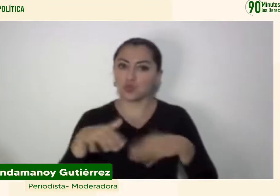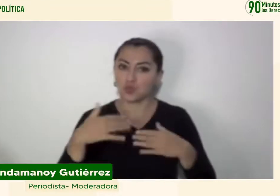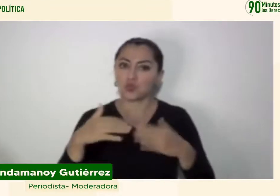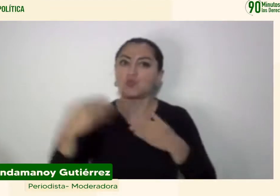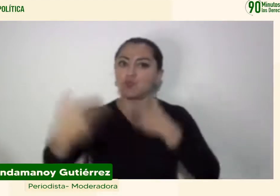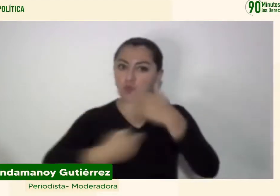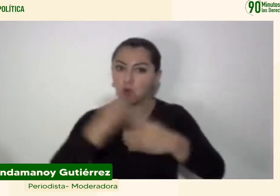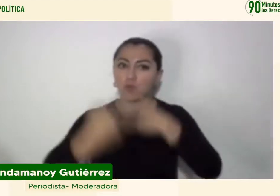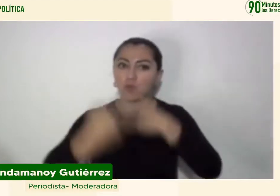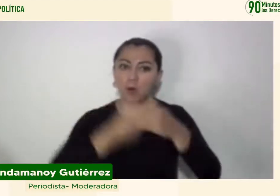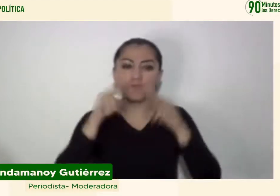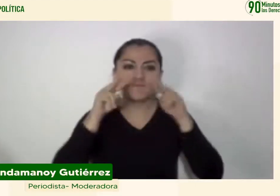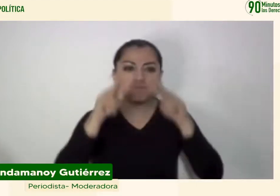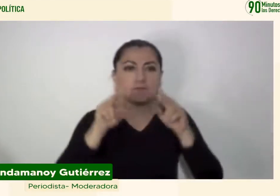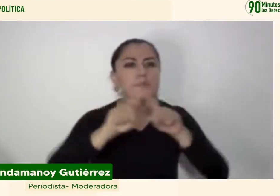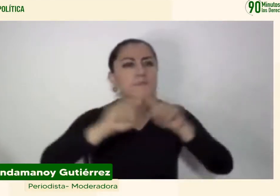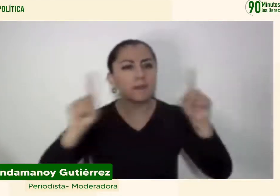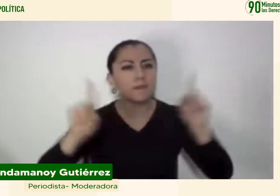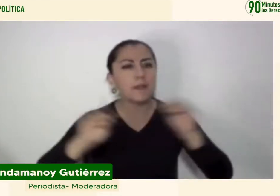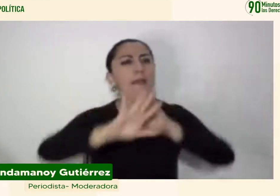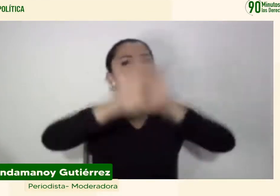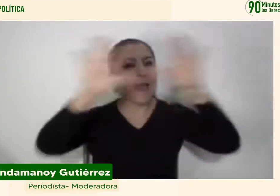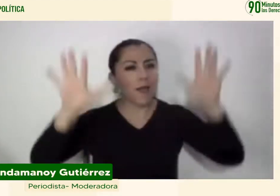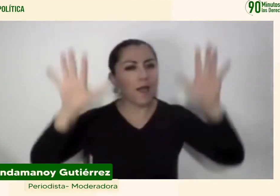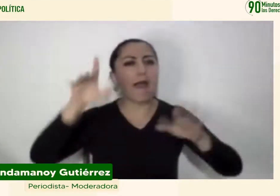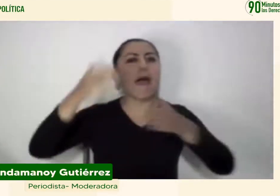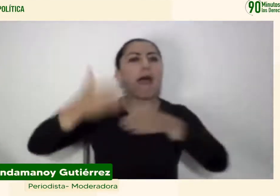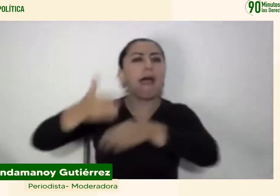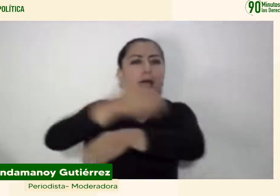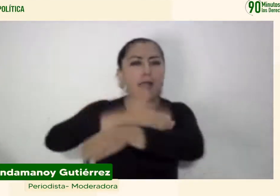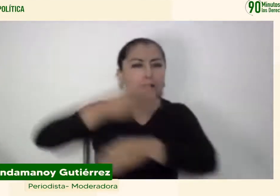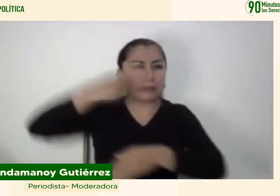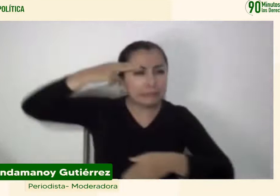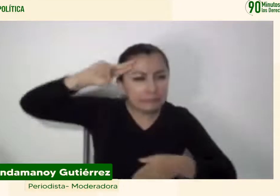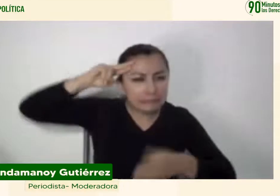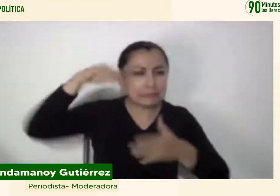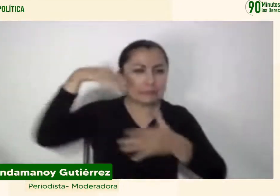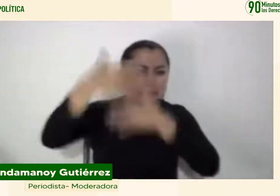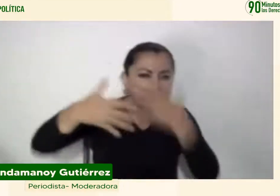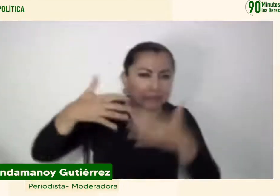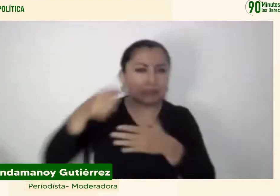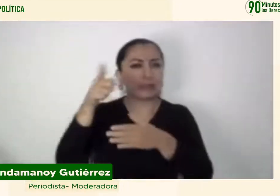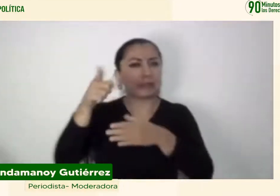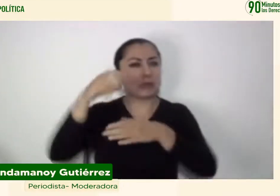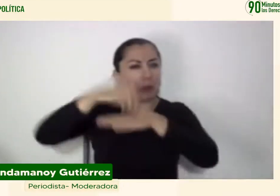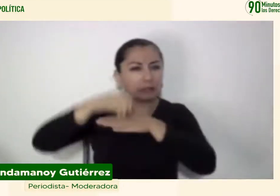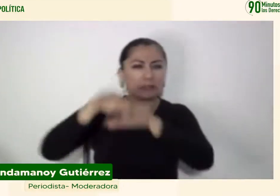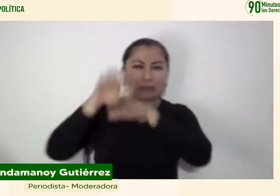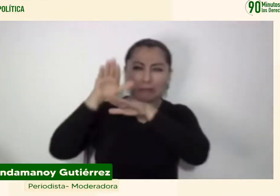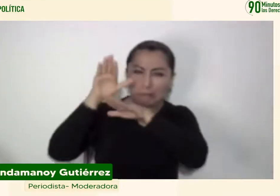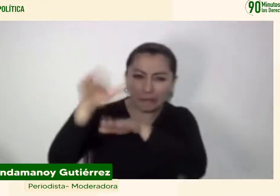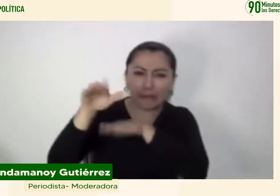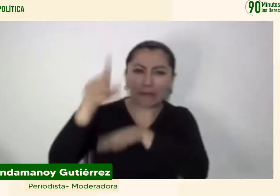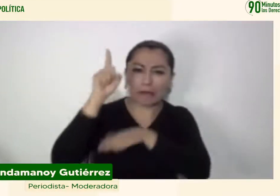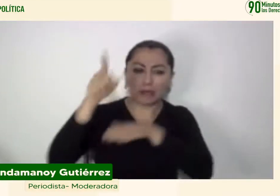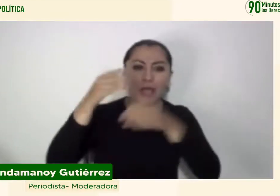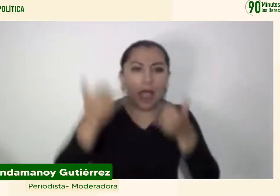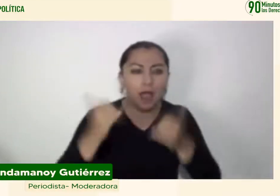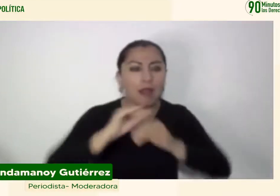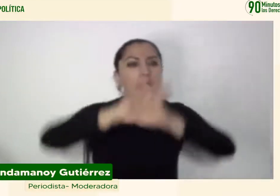en vivo muchas personas conectadas y cada uno genera